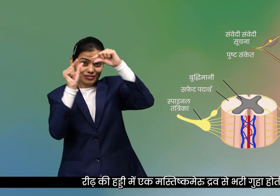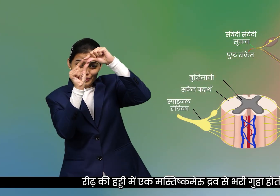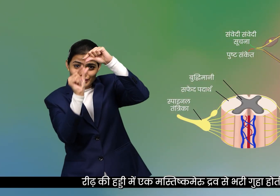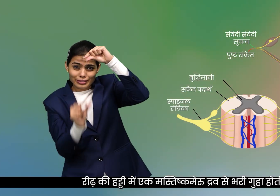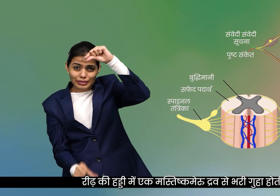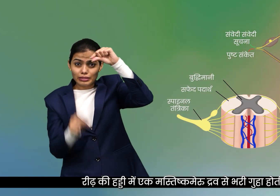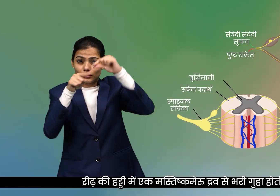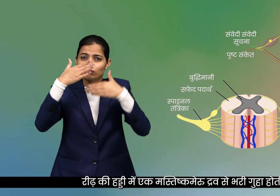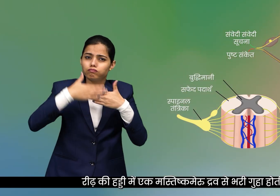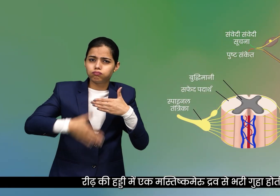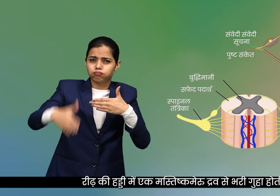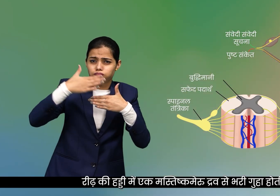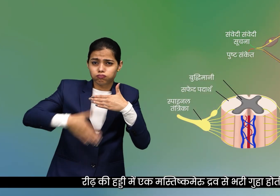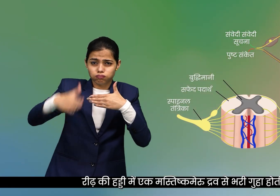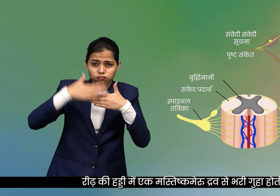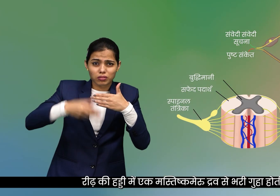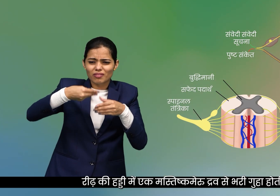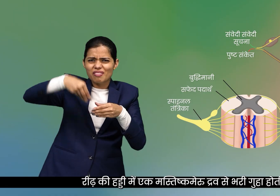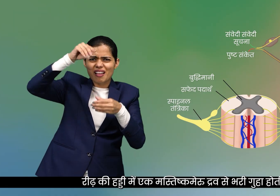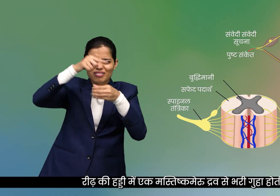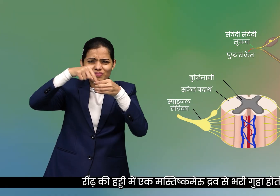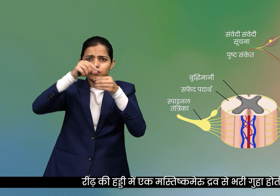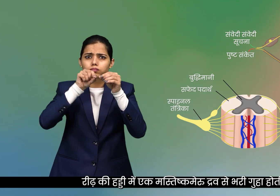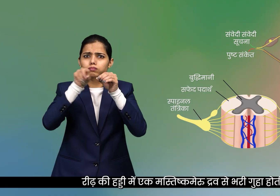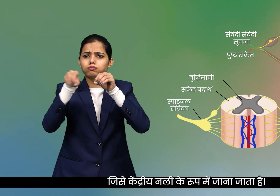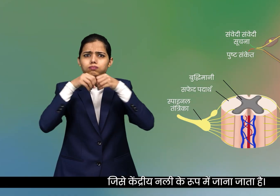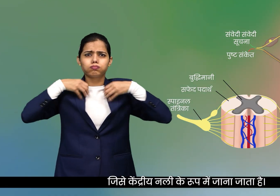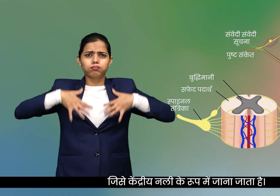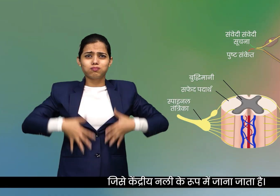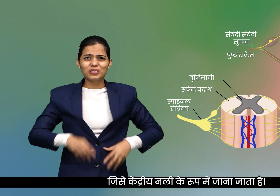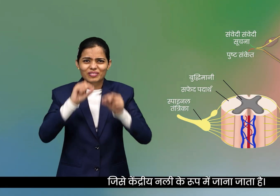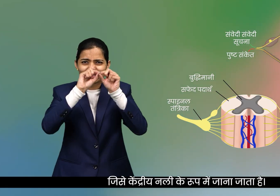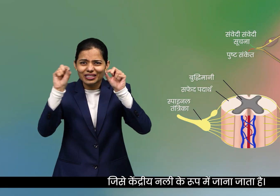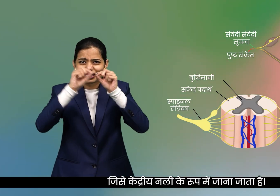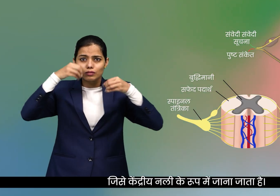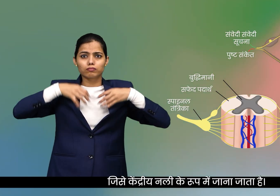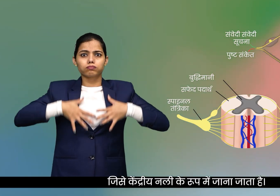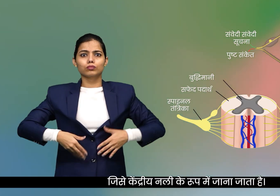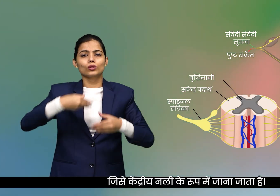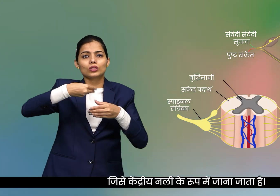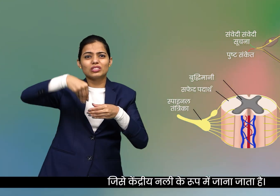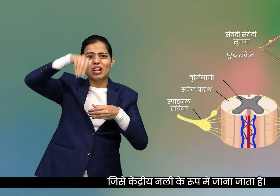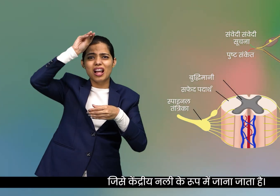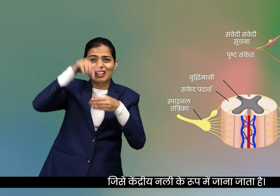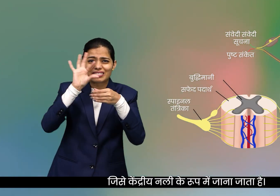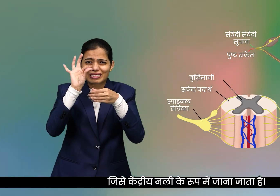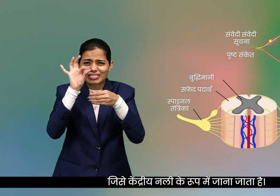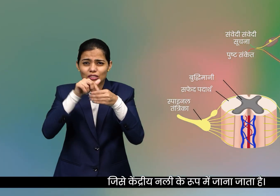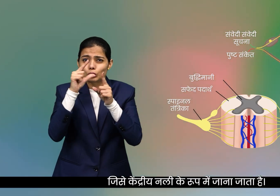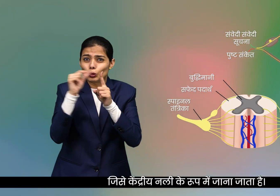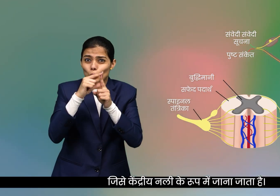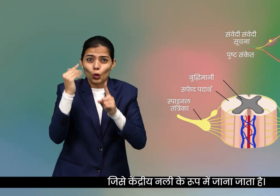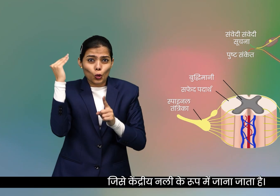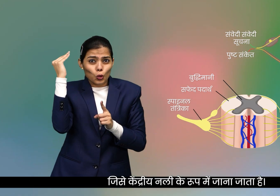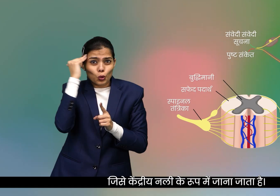मेरु द्रव से भरी गुहा होती है, जिसे केंद्रीय नली के रूप में